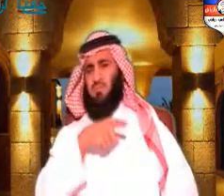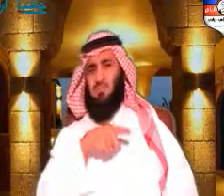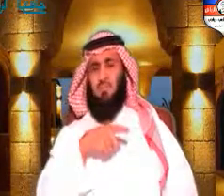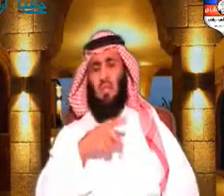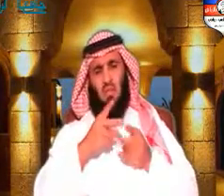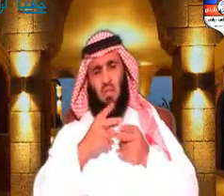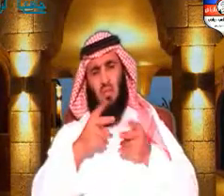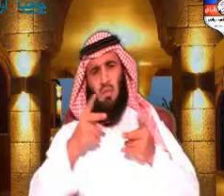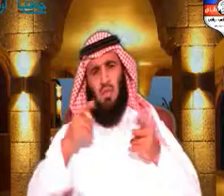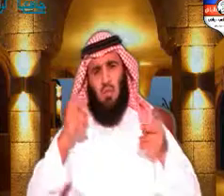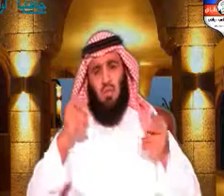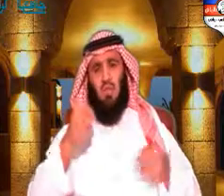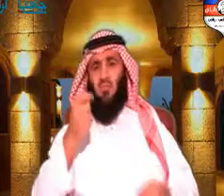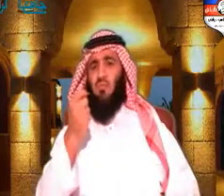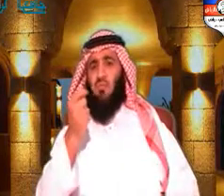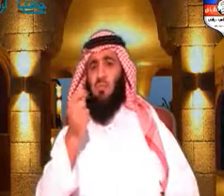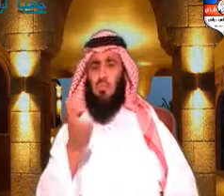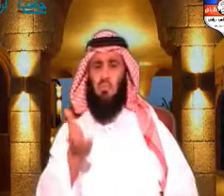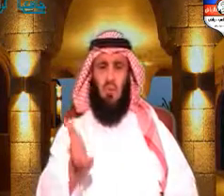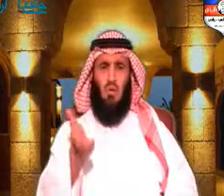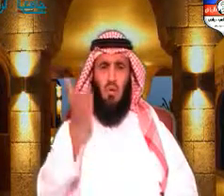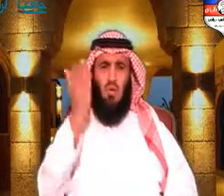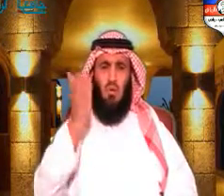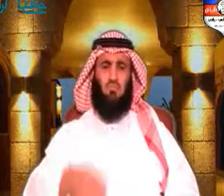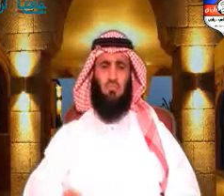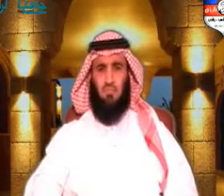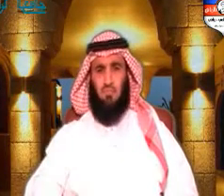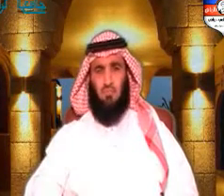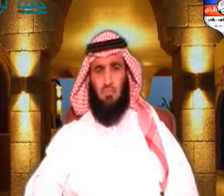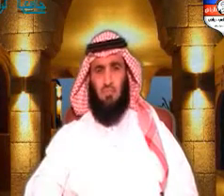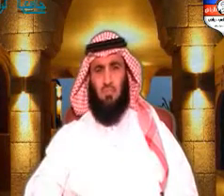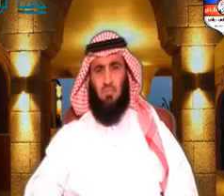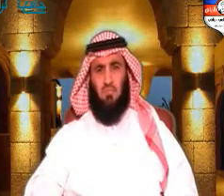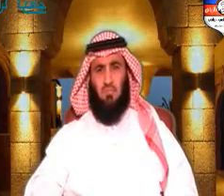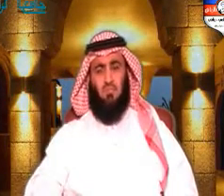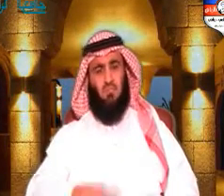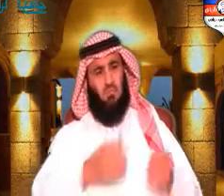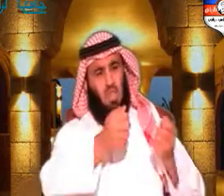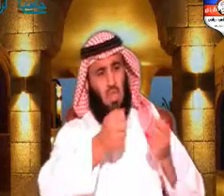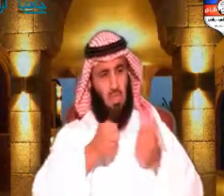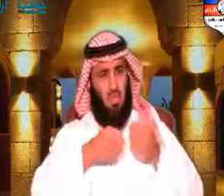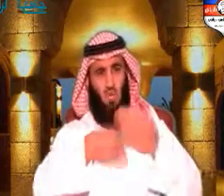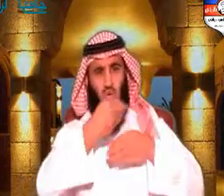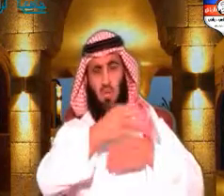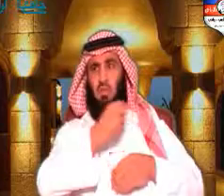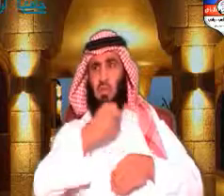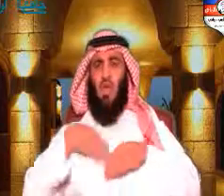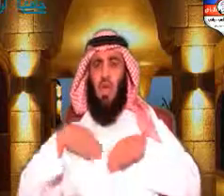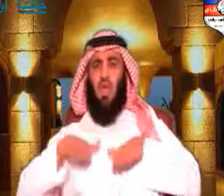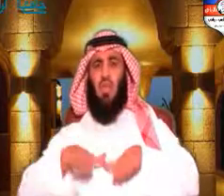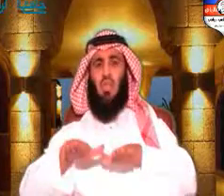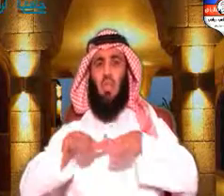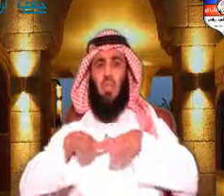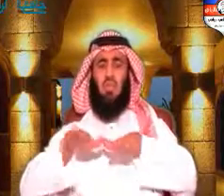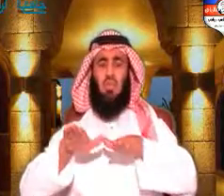قد تكون بأسعار غالية، ومن ثم حملها إلى الخياطين، مما تسبب في وجود